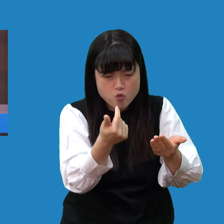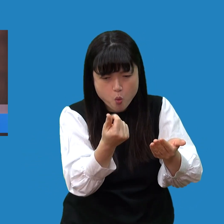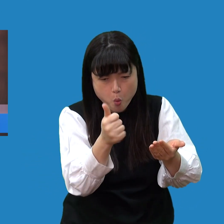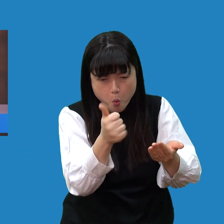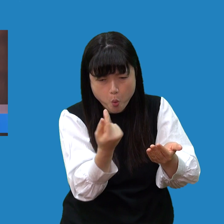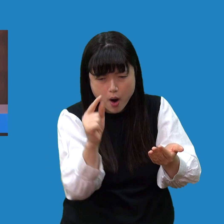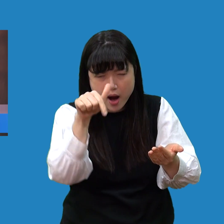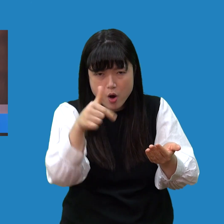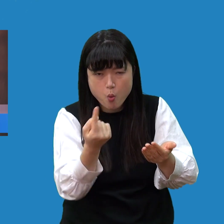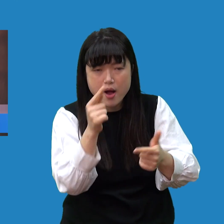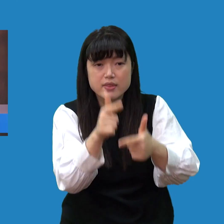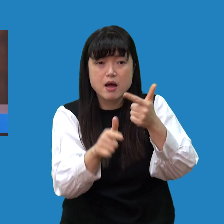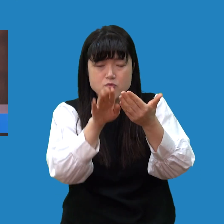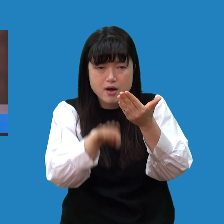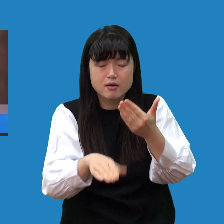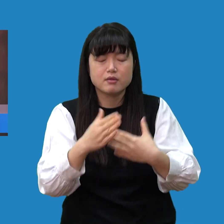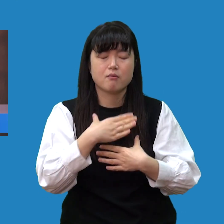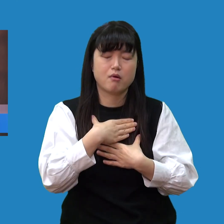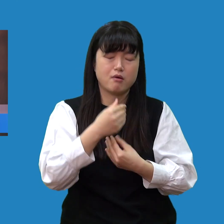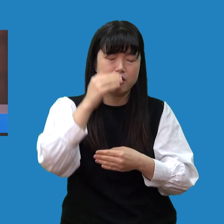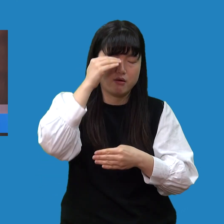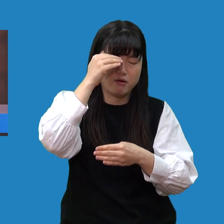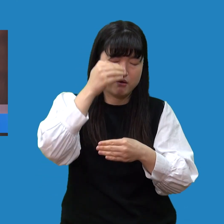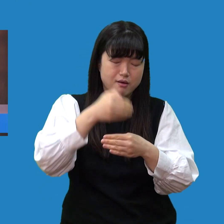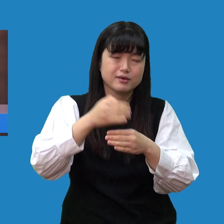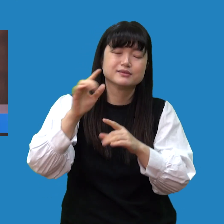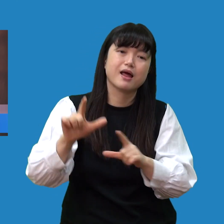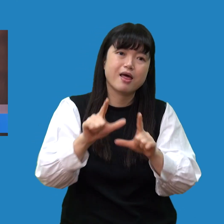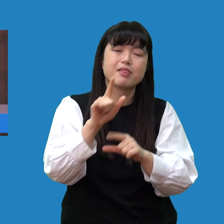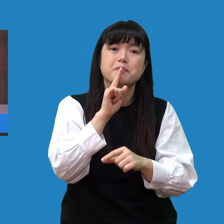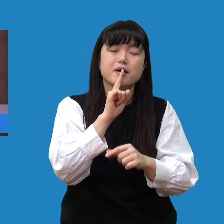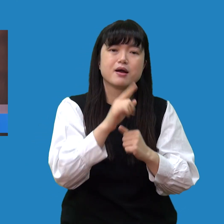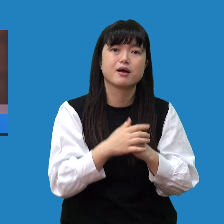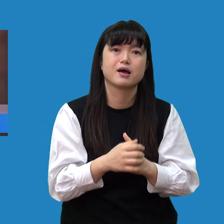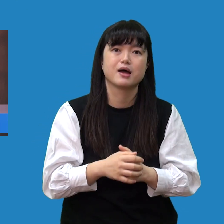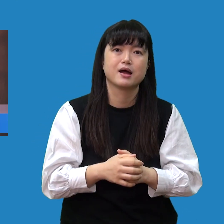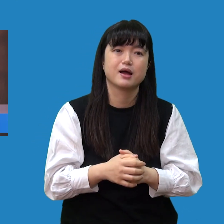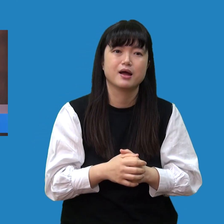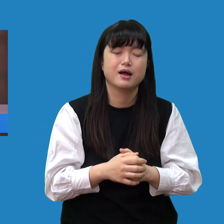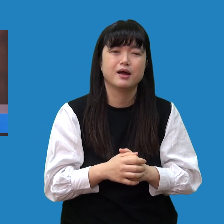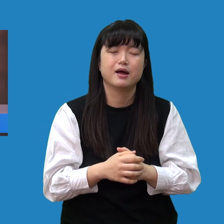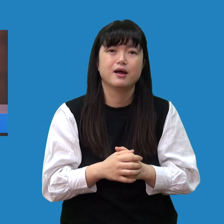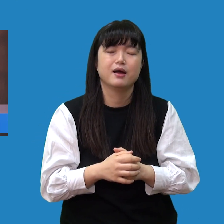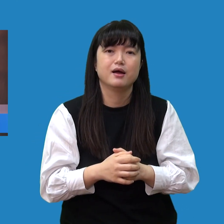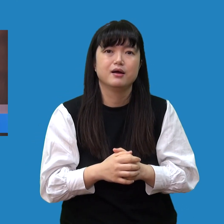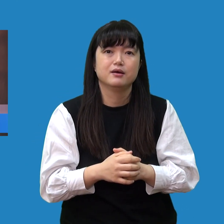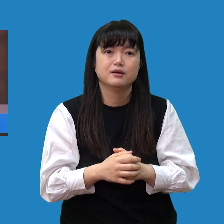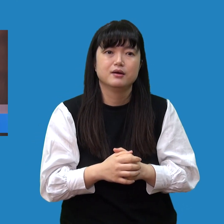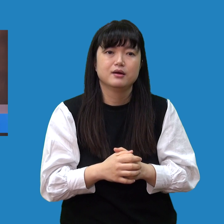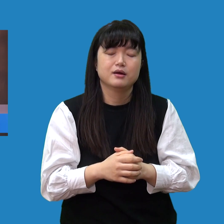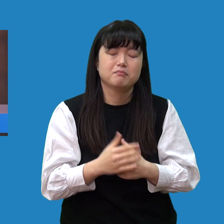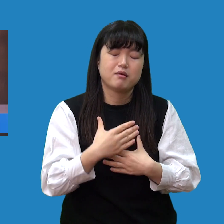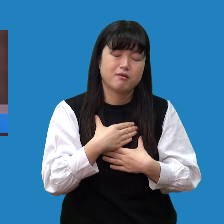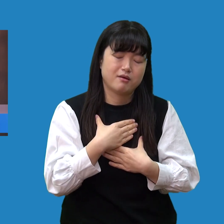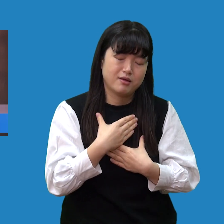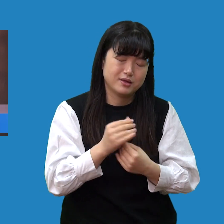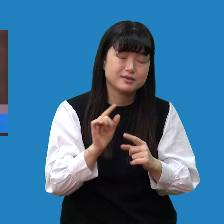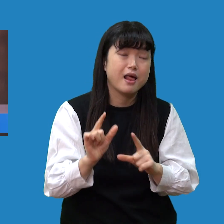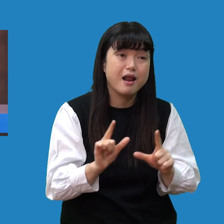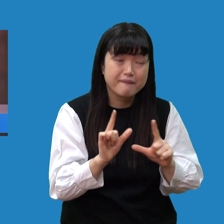무화과나무 아래에서 평안히 살았더라. 어떤 말씀이 가슴에 탁 들어와요.